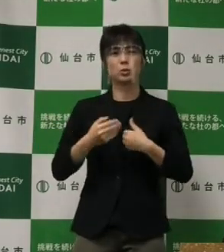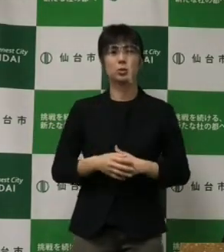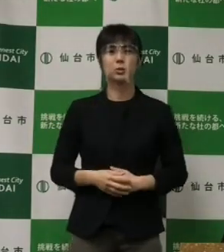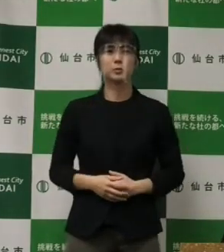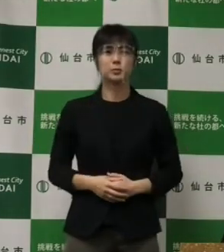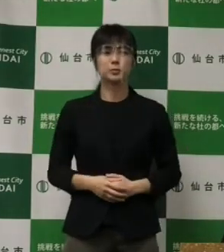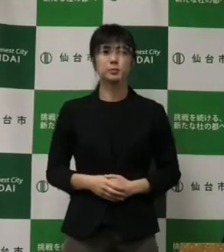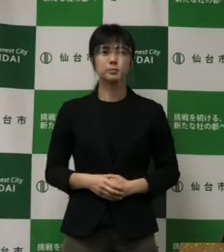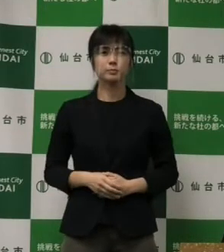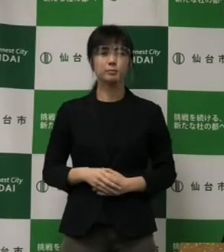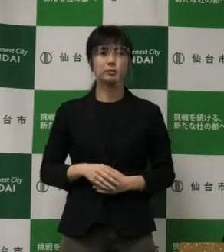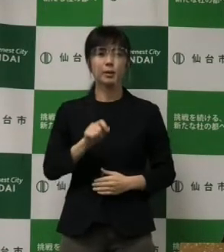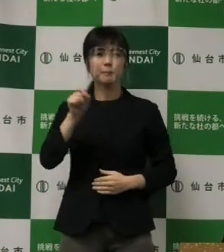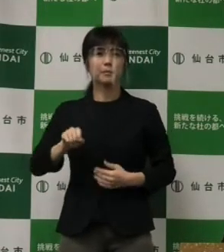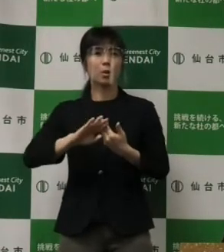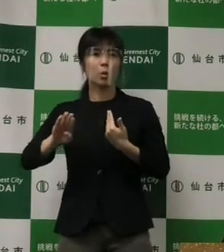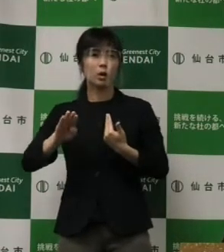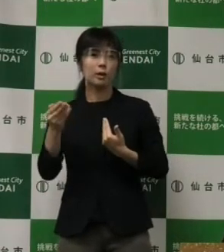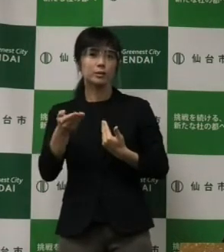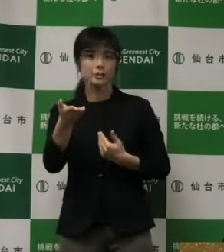他に何かご質問ございますでしょうか。